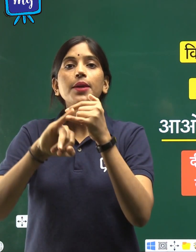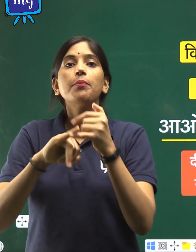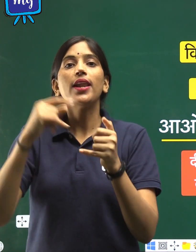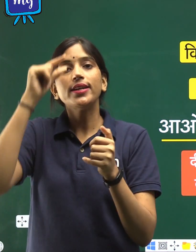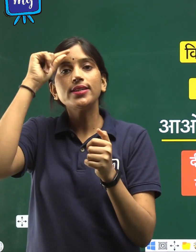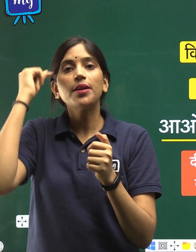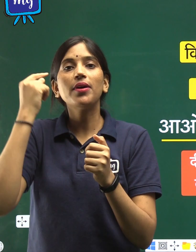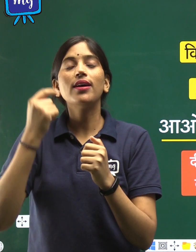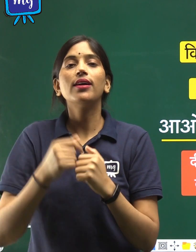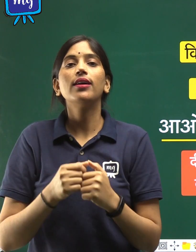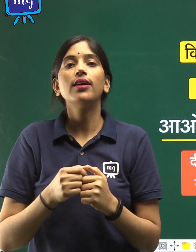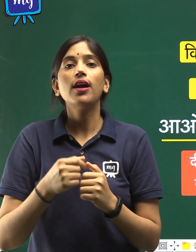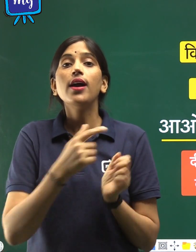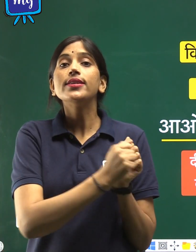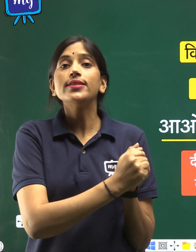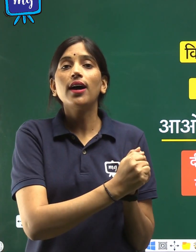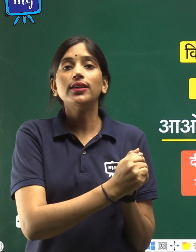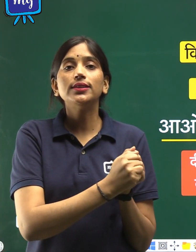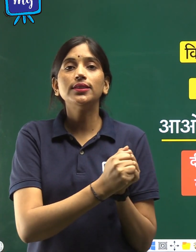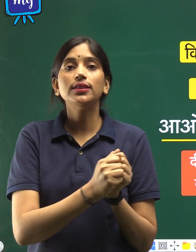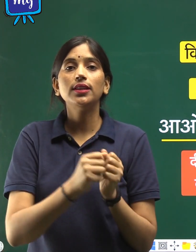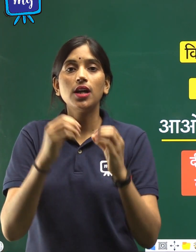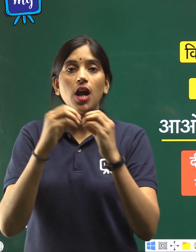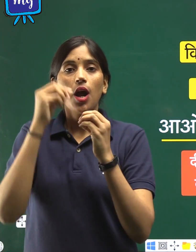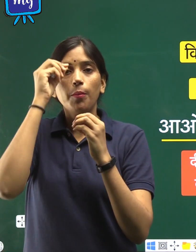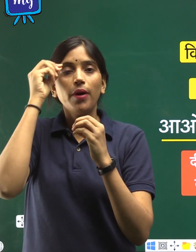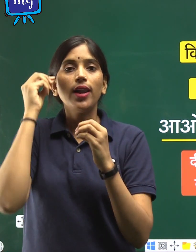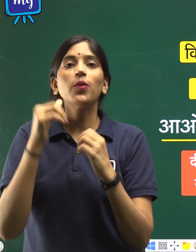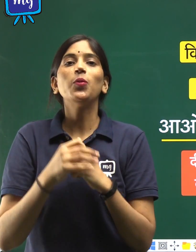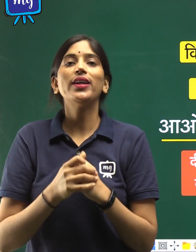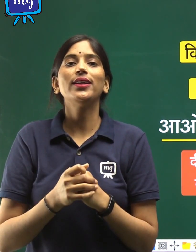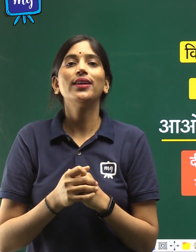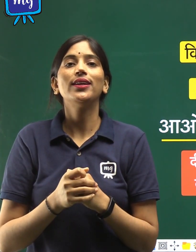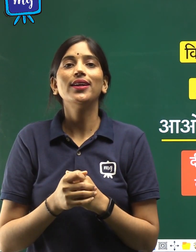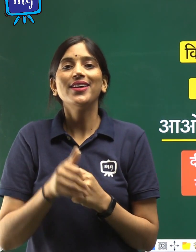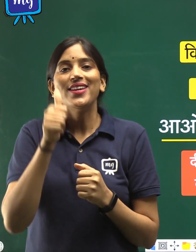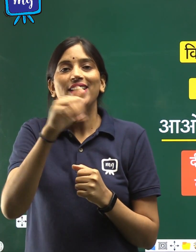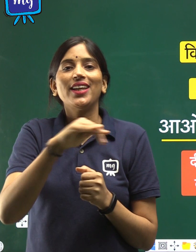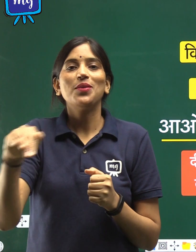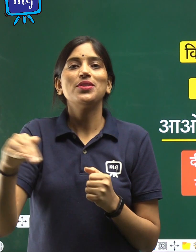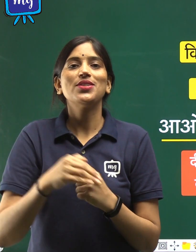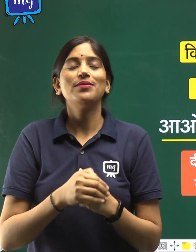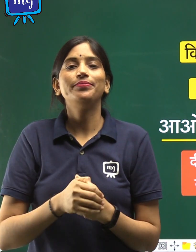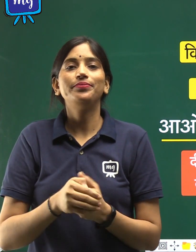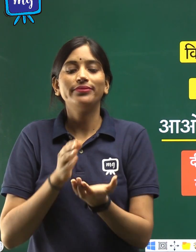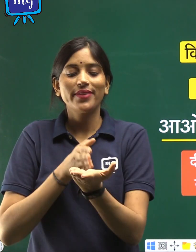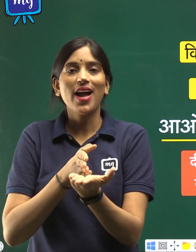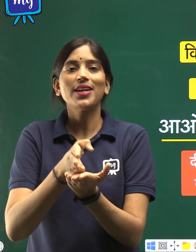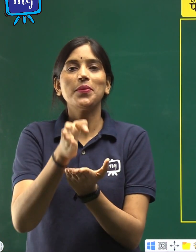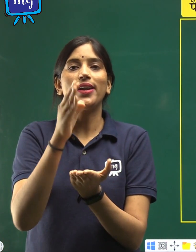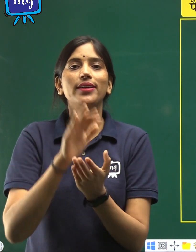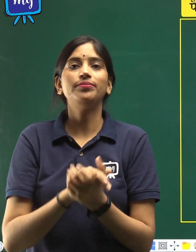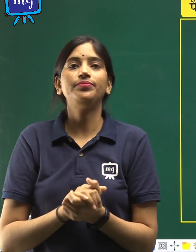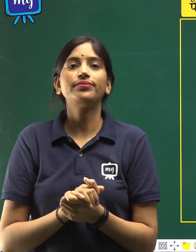शर्मा, मेरे साथ बाला कुमारी। ठीक है बच्चों, आगे बढ़ें।